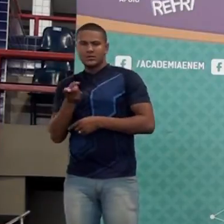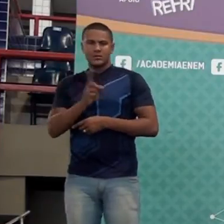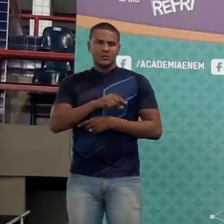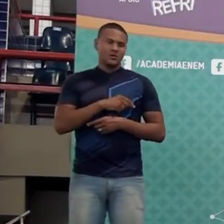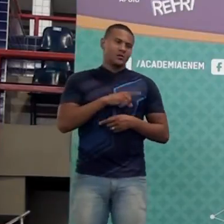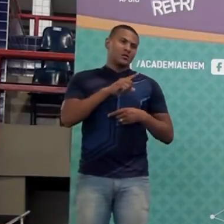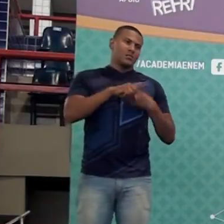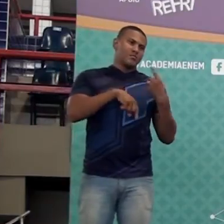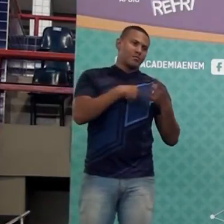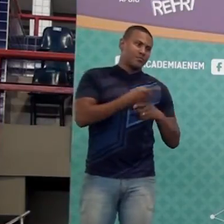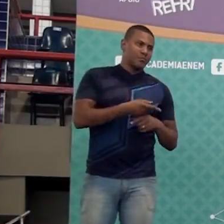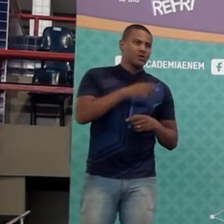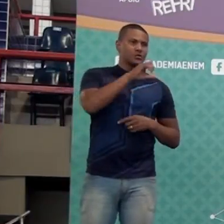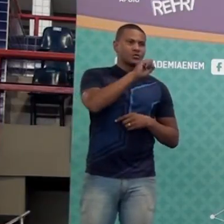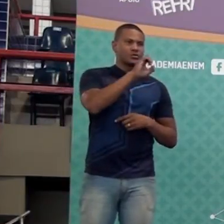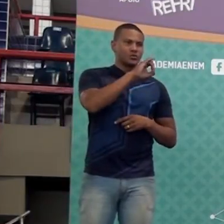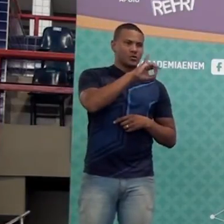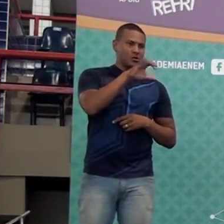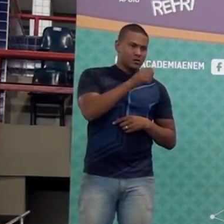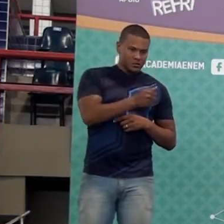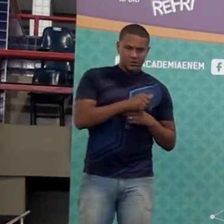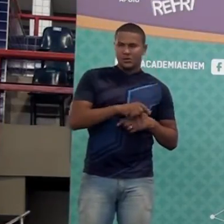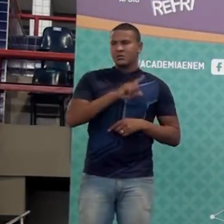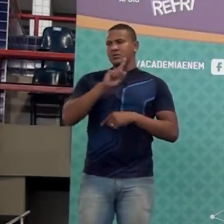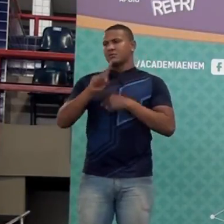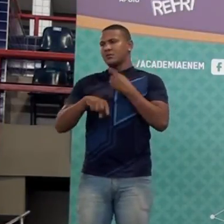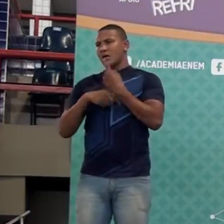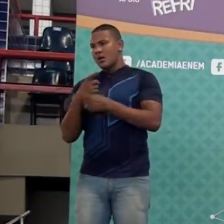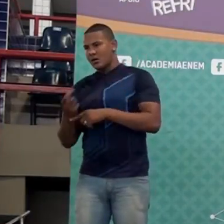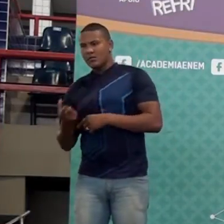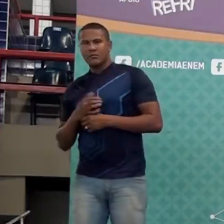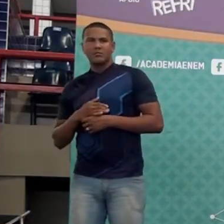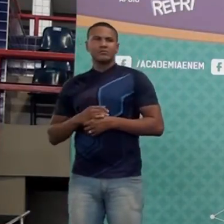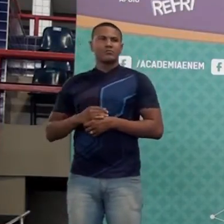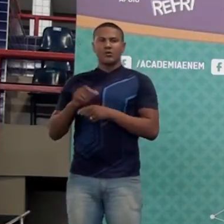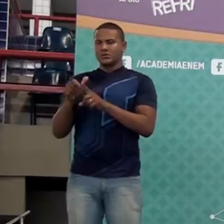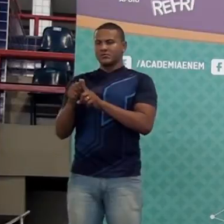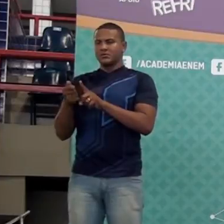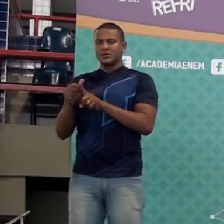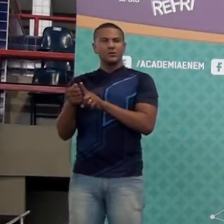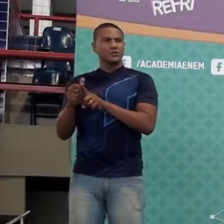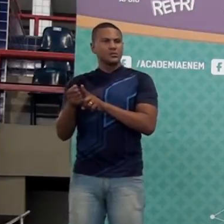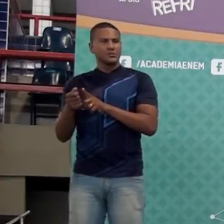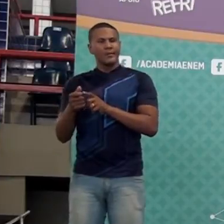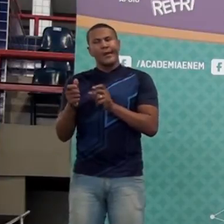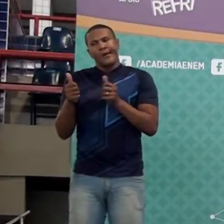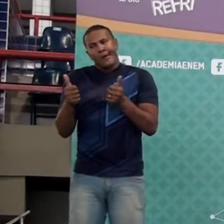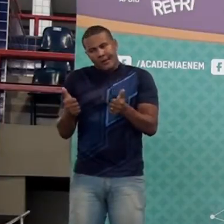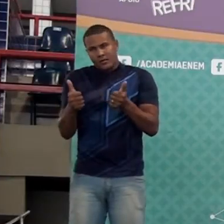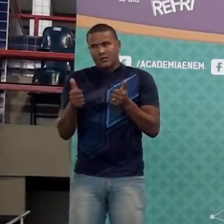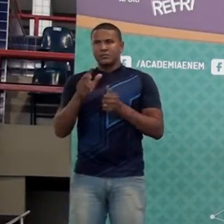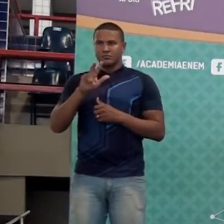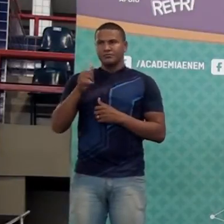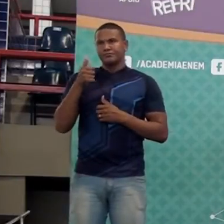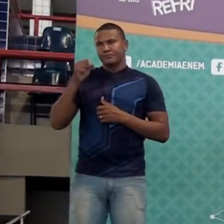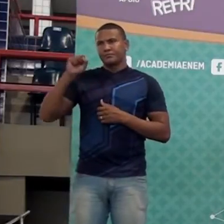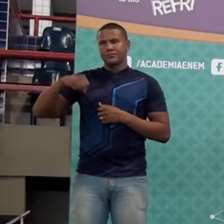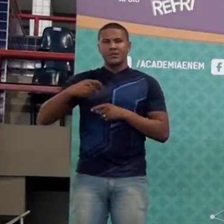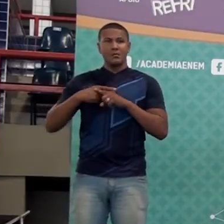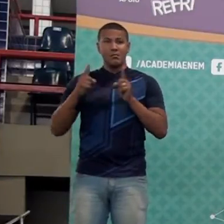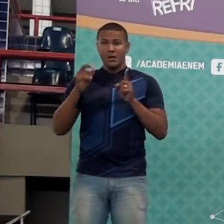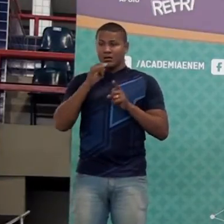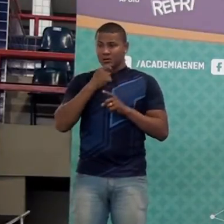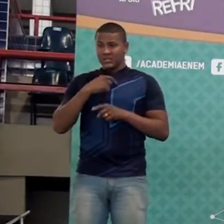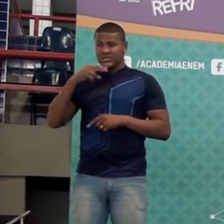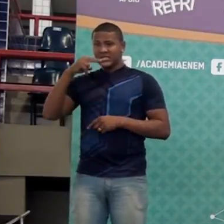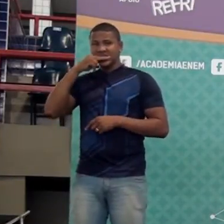milho. Não vai resolver o problema de fertilidade do solo? Vai. Só que o cara que planta cana, que são os usineiros, ele